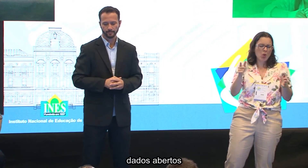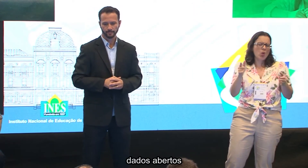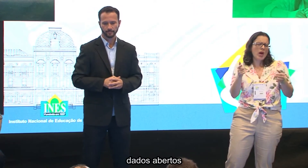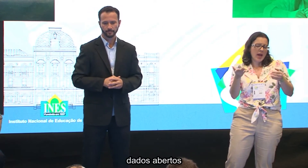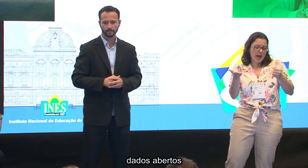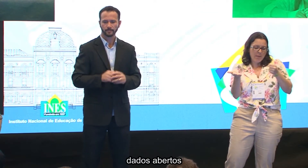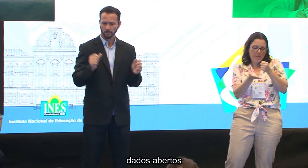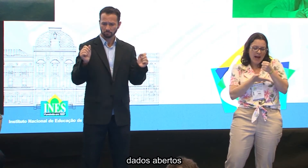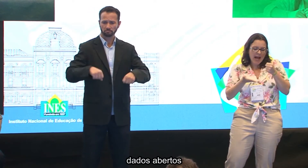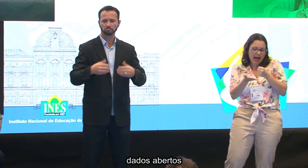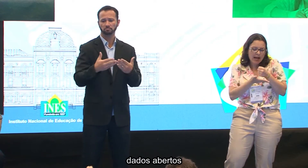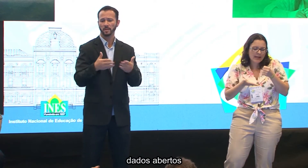Dados abertos.